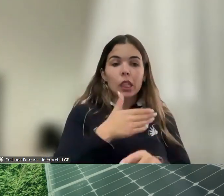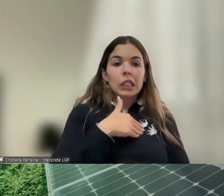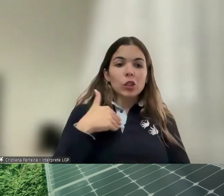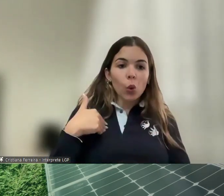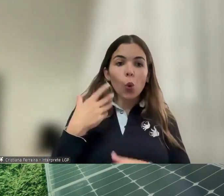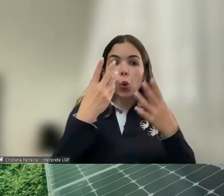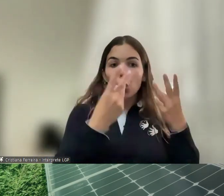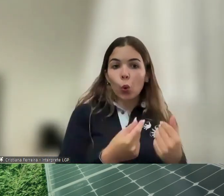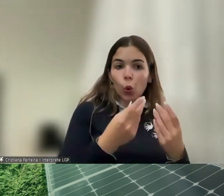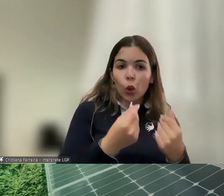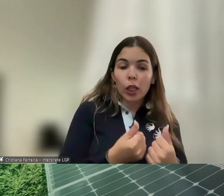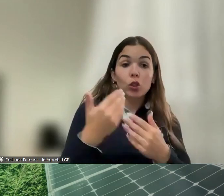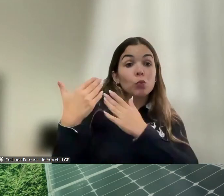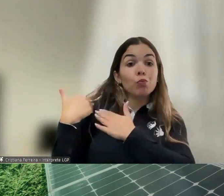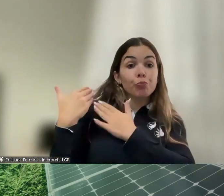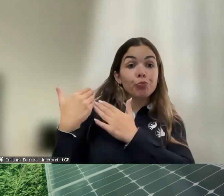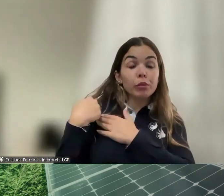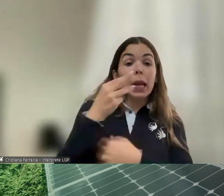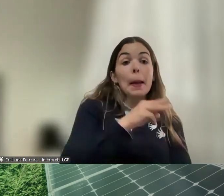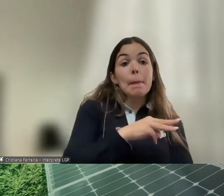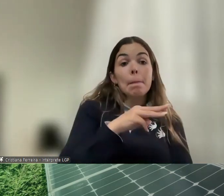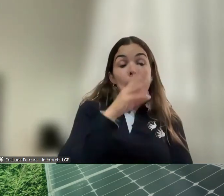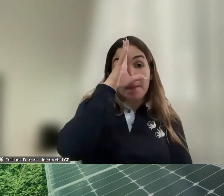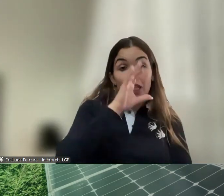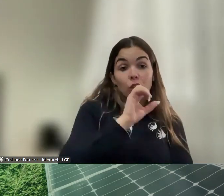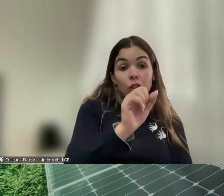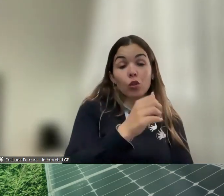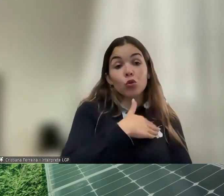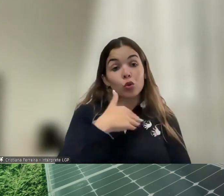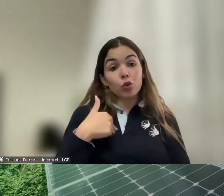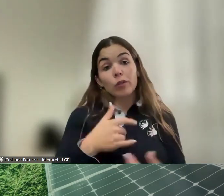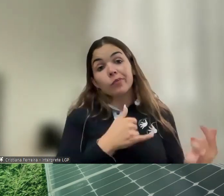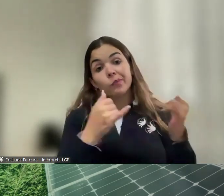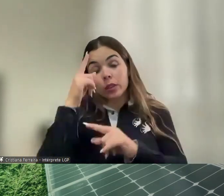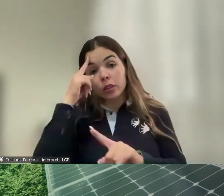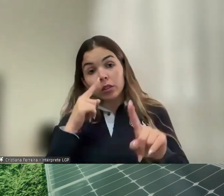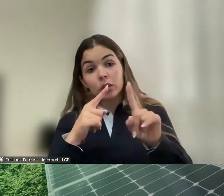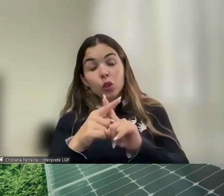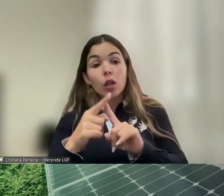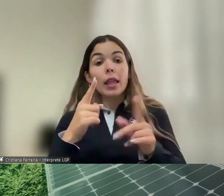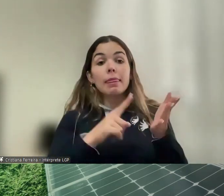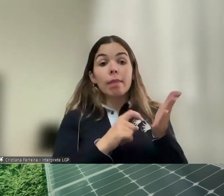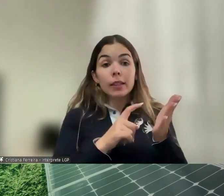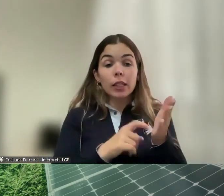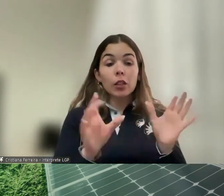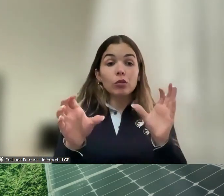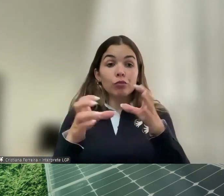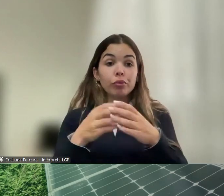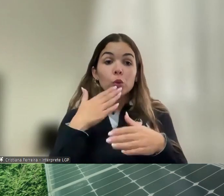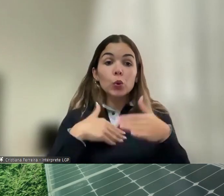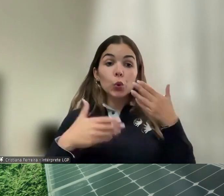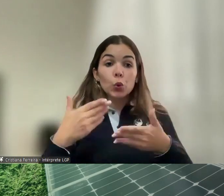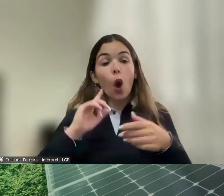da responsabilidade do Ministério da Saúde. Os objetivos relacionados com cidades e comunidades sustentáveis ficam a cargo de